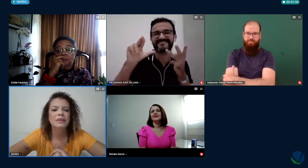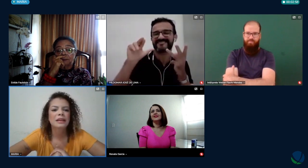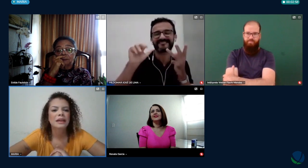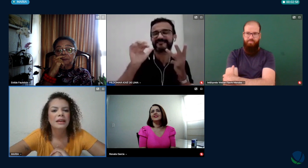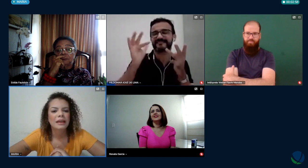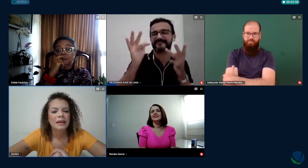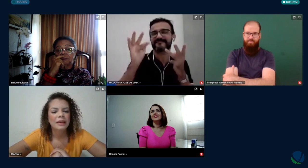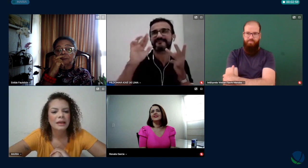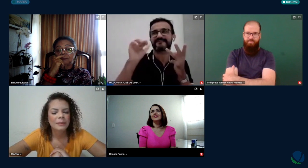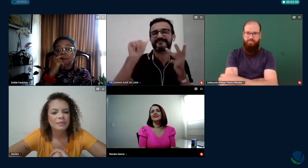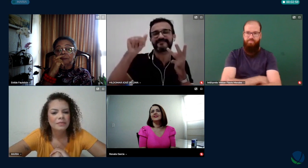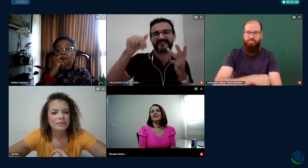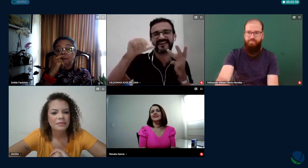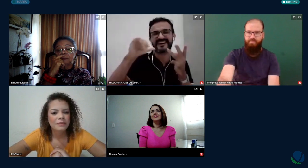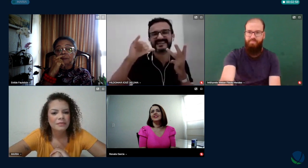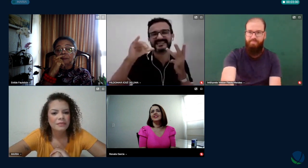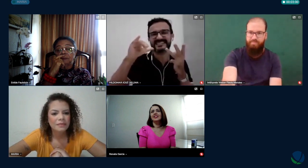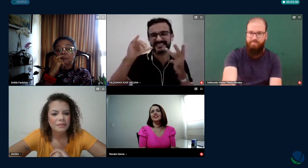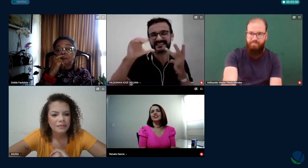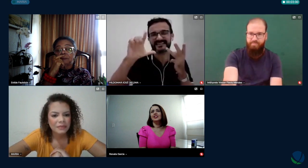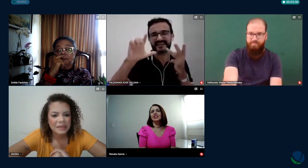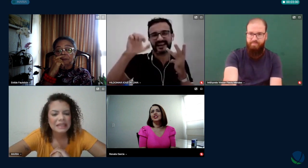Costa,